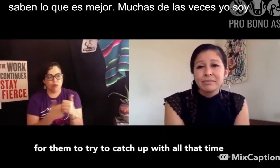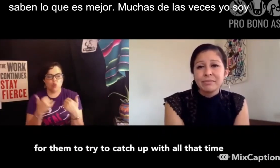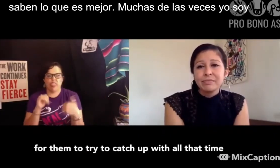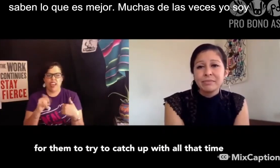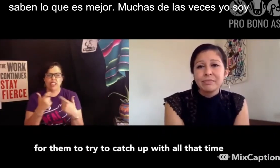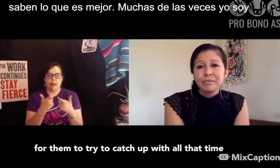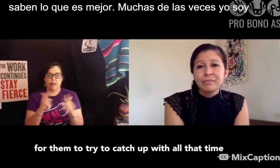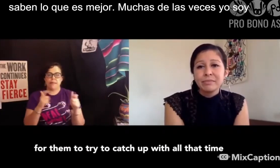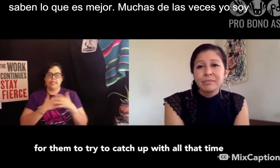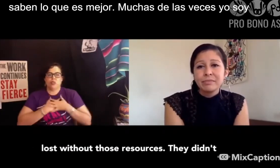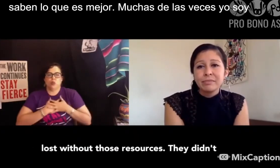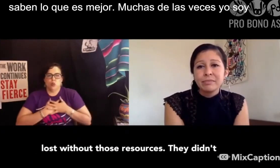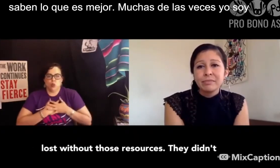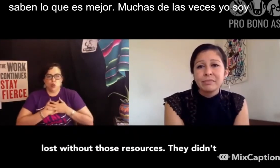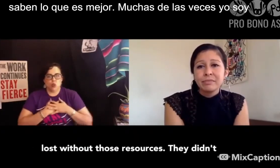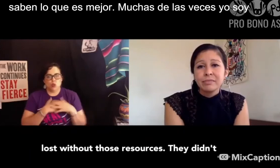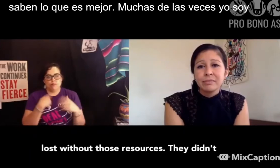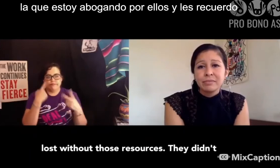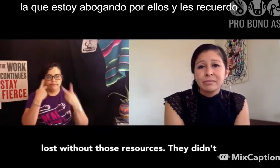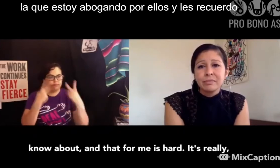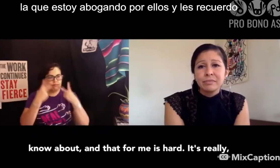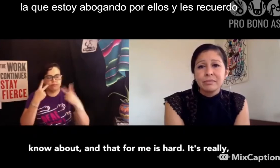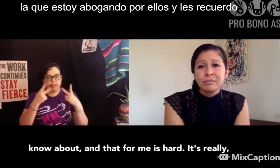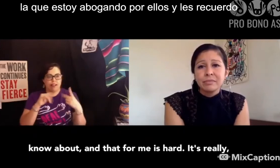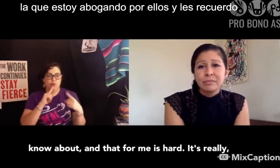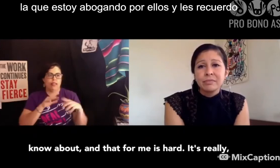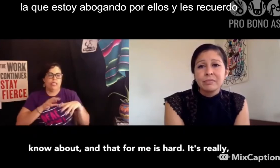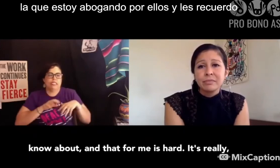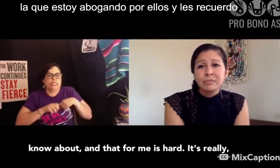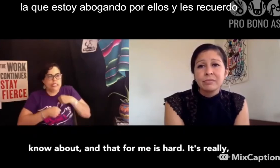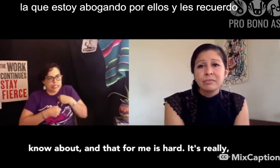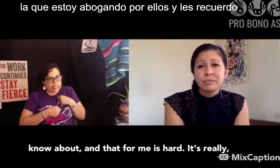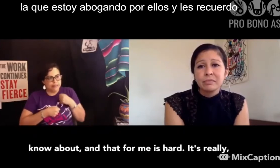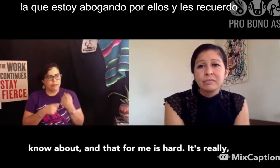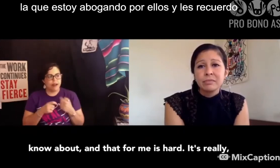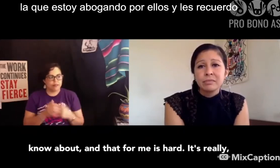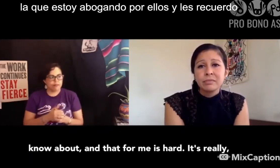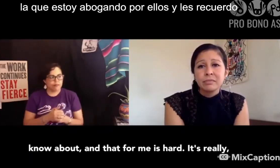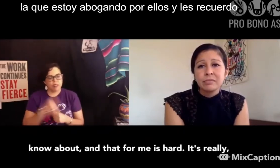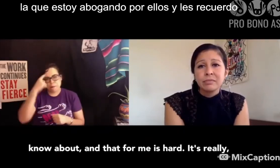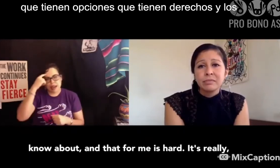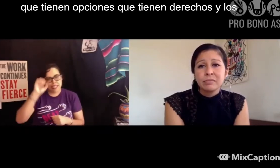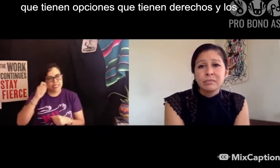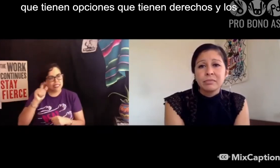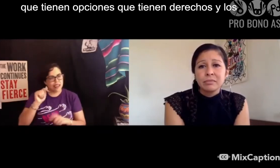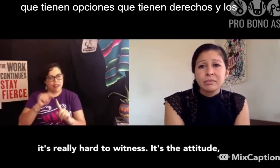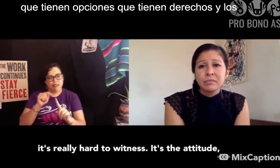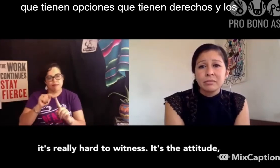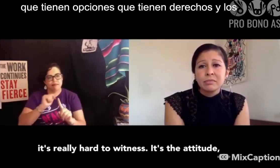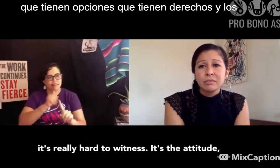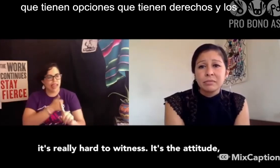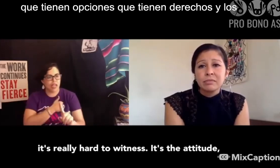es mejor. Muchas de las veces yo soy la que estoy abogando por ellos y les recuerdo